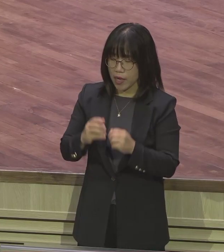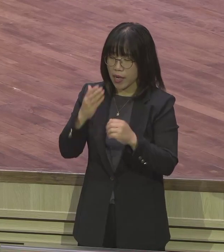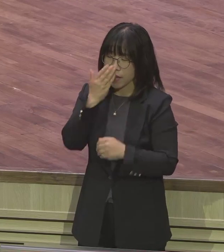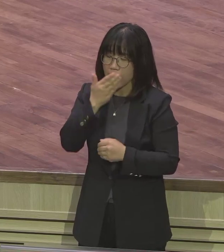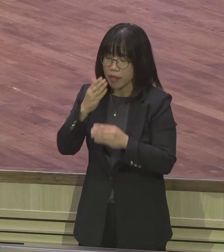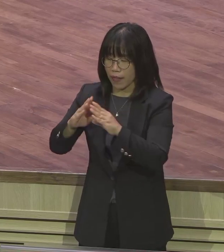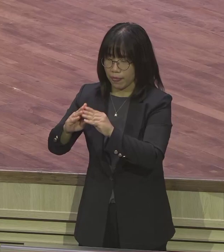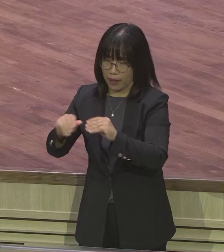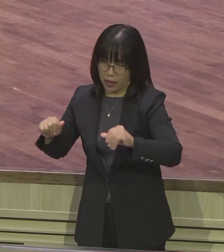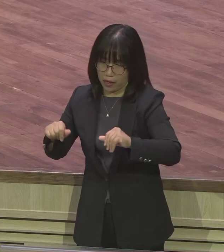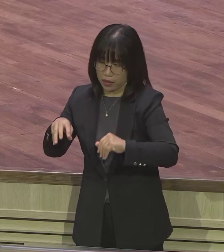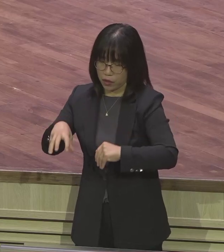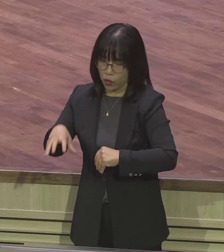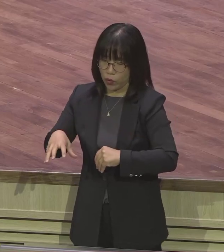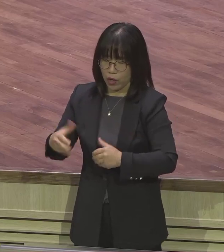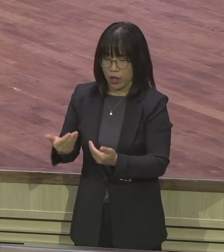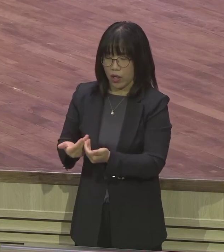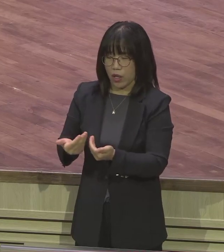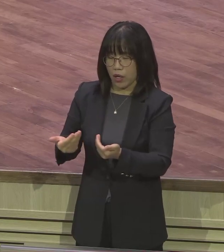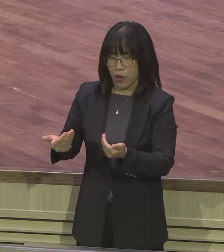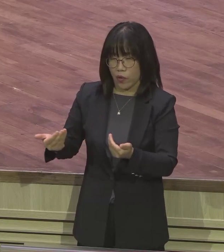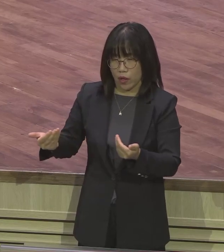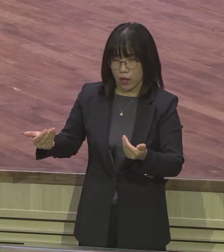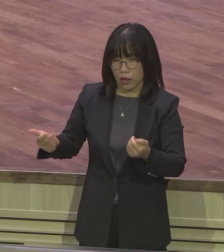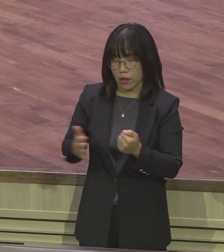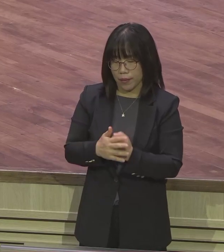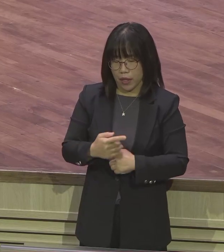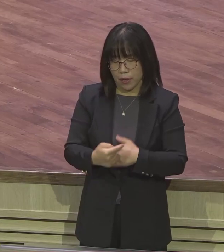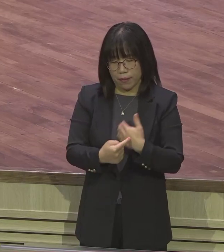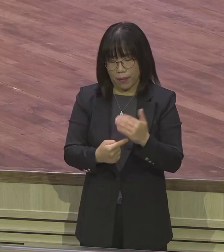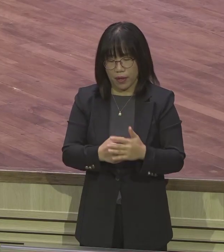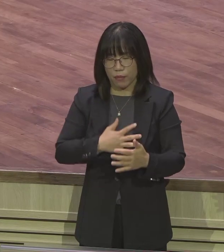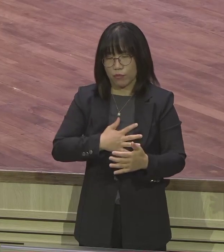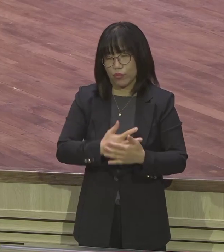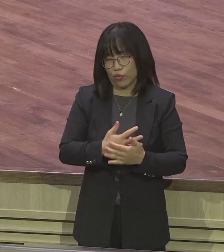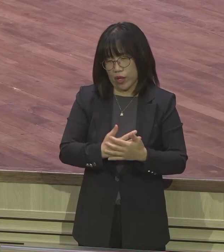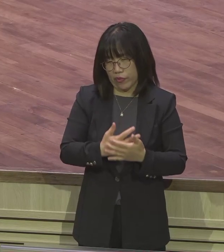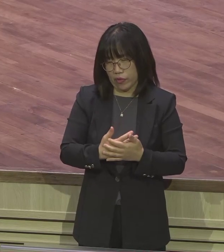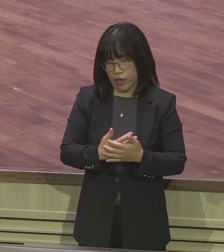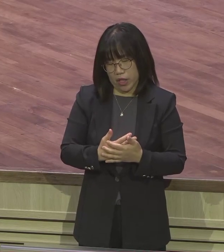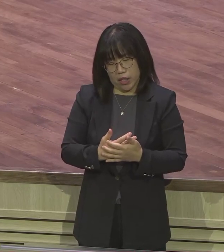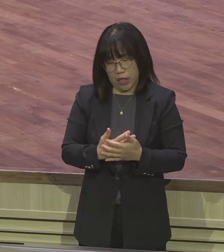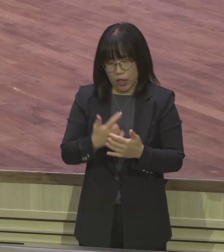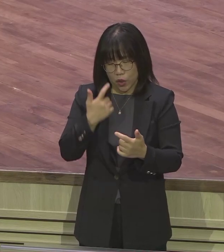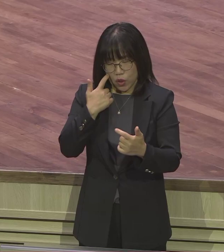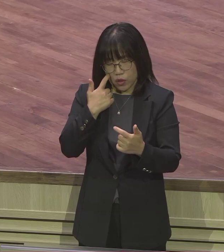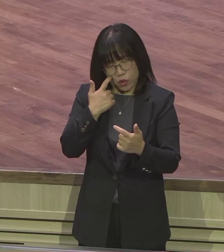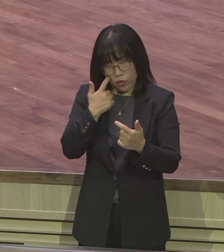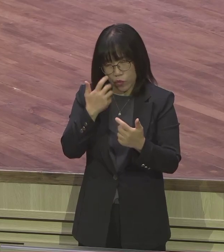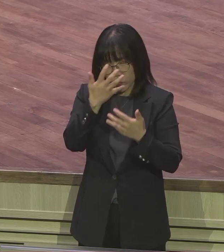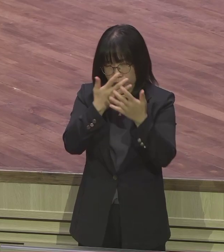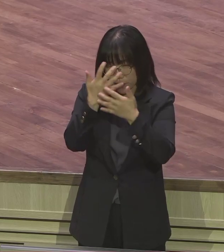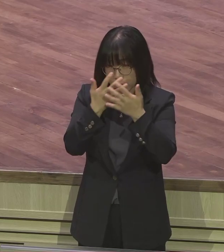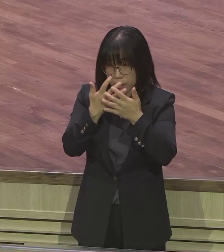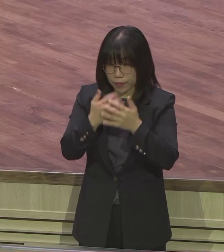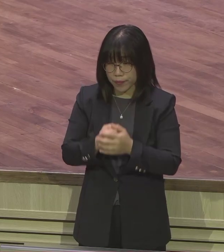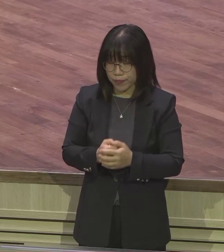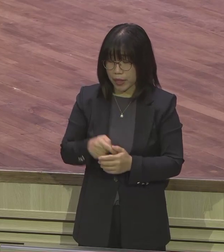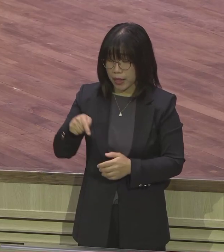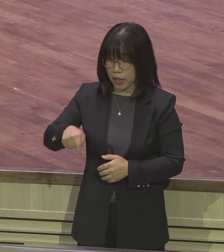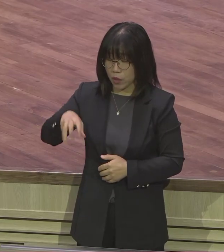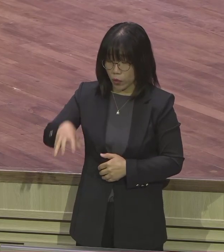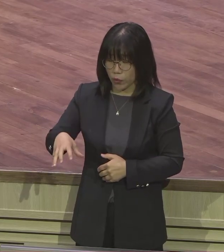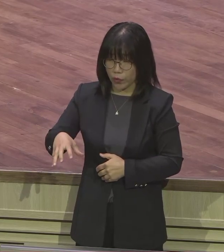떠난다라는 것에 대해서는 불안하고 확신이 없었어요. 지금 살고 있는 가나안 땅은